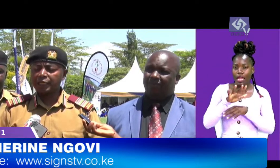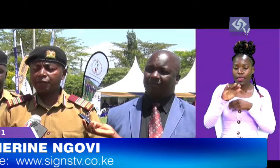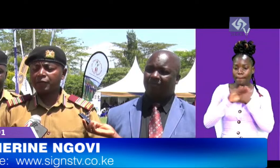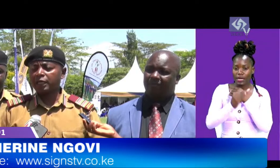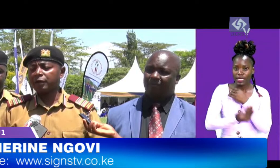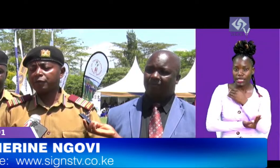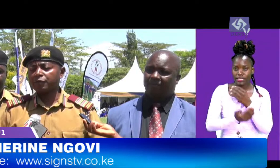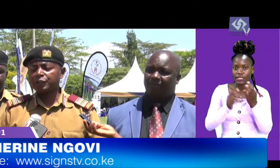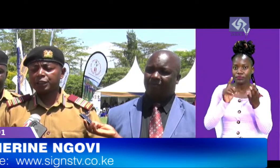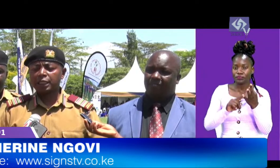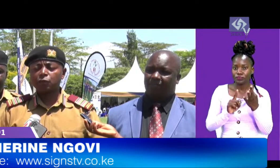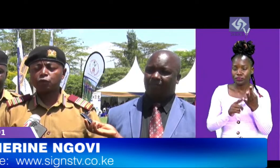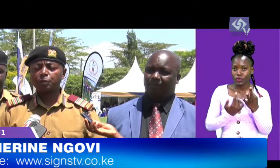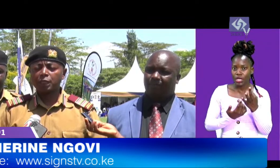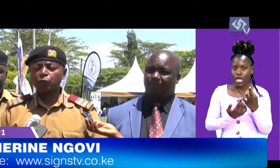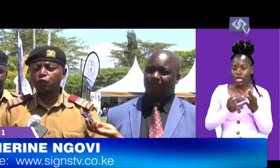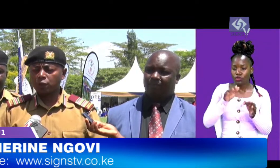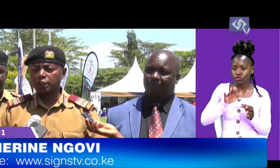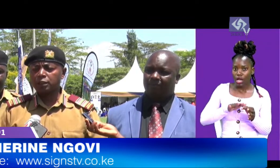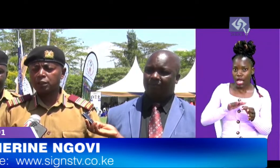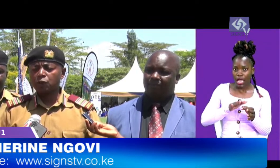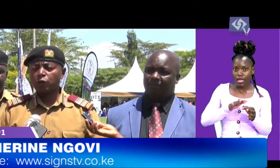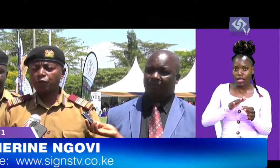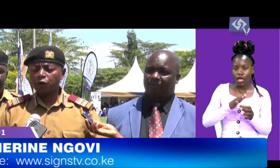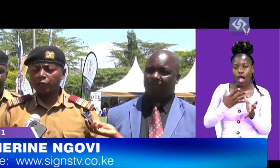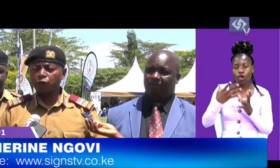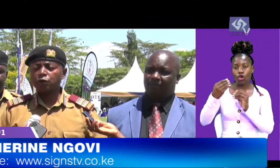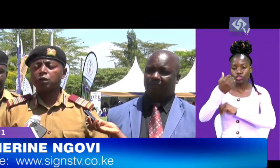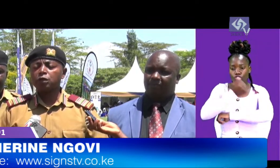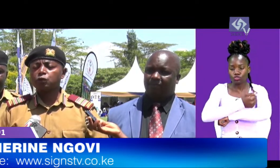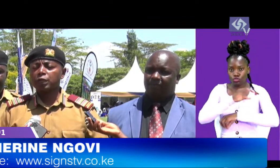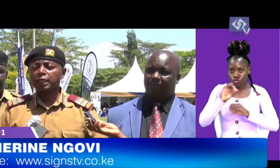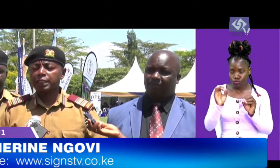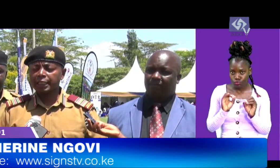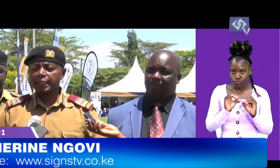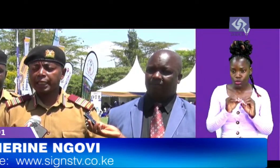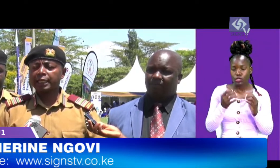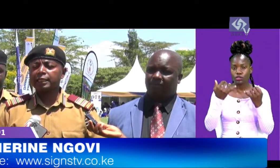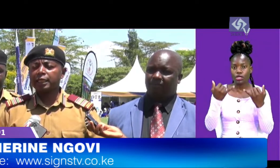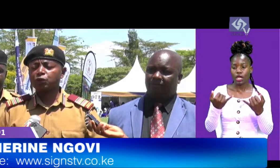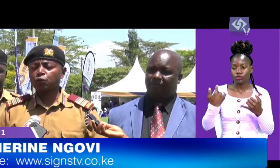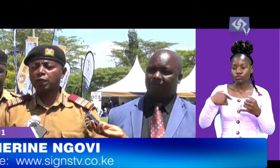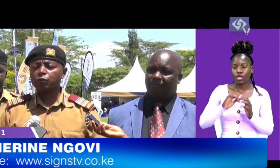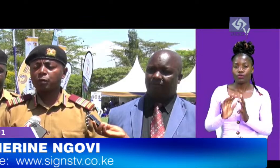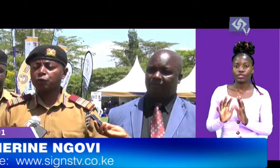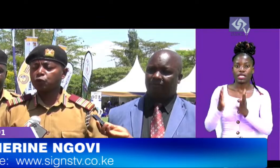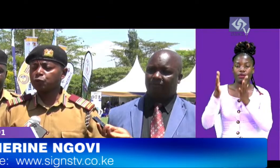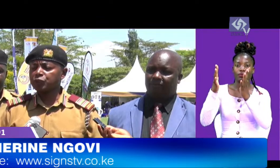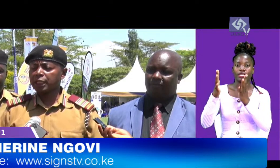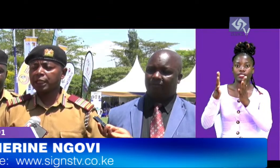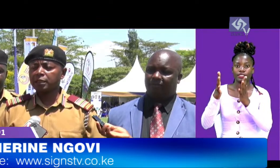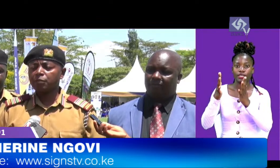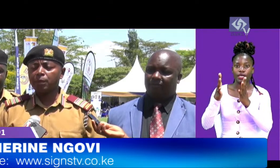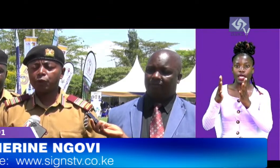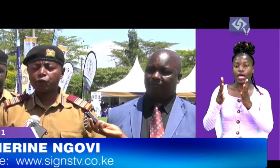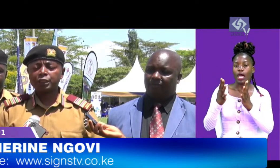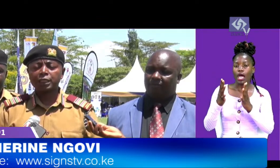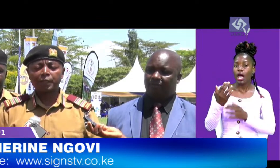visa vya wasichana kutopelekwa shule. Kwa hivyo leo tunasherehekea haswa kwa mtoto msichana mambo yote